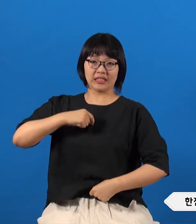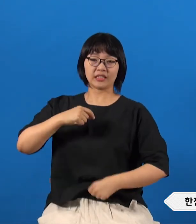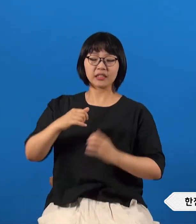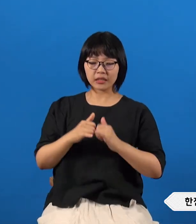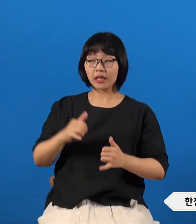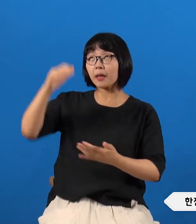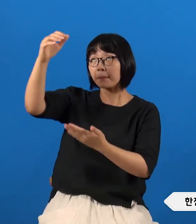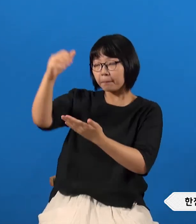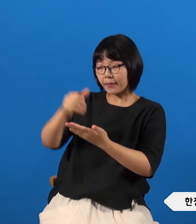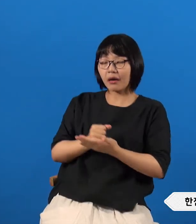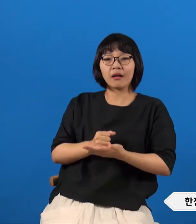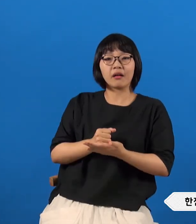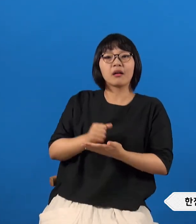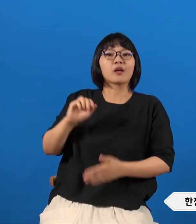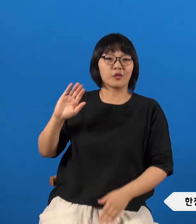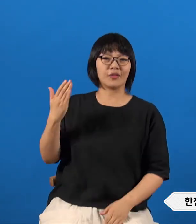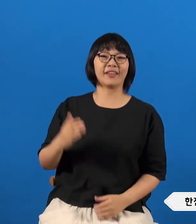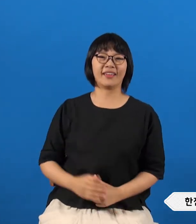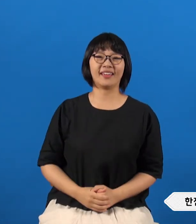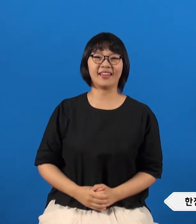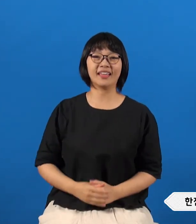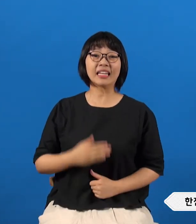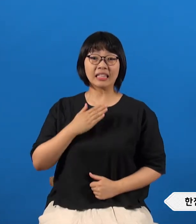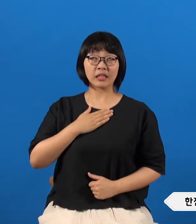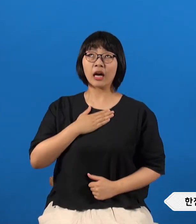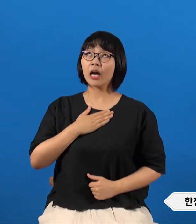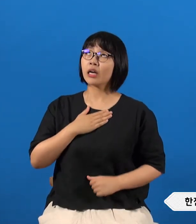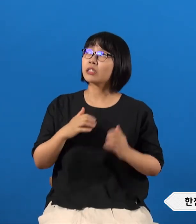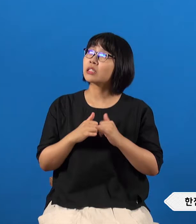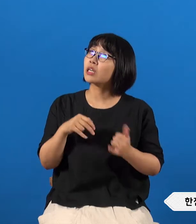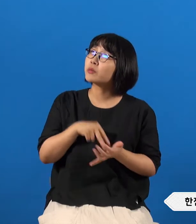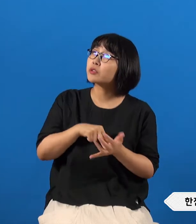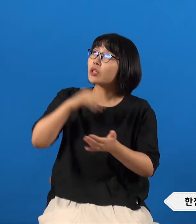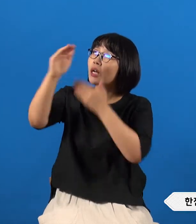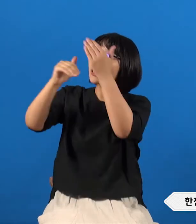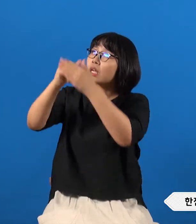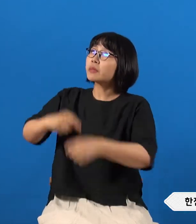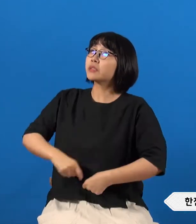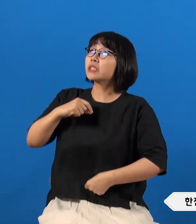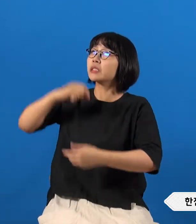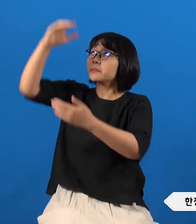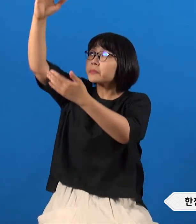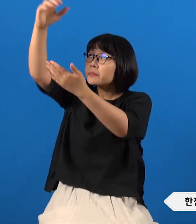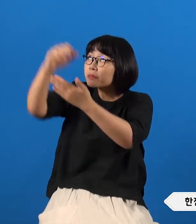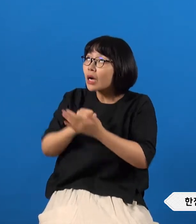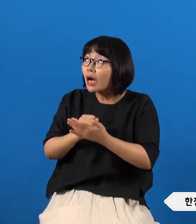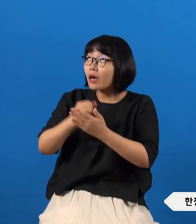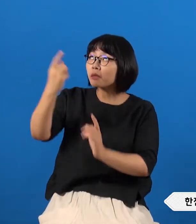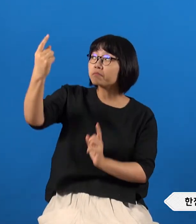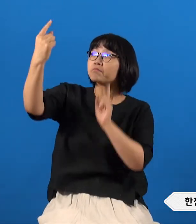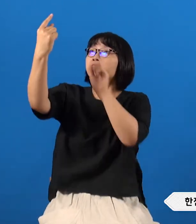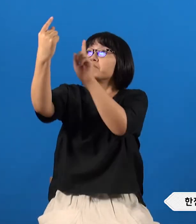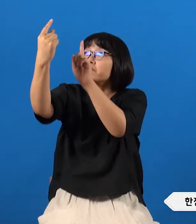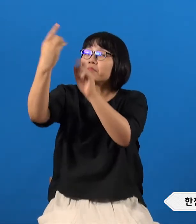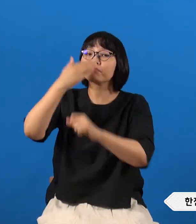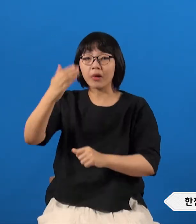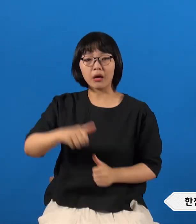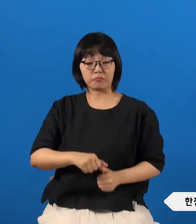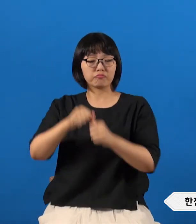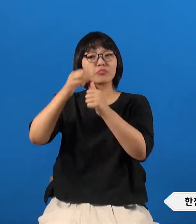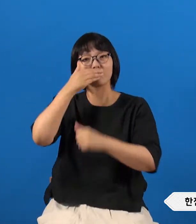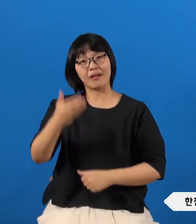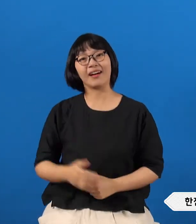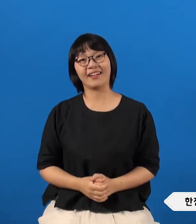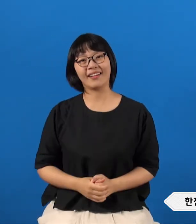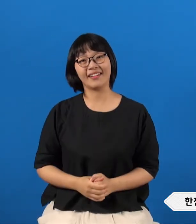우리가 가져야 됩니다. 우리가 하나님의 의를 가져야 하나님 앞에 설 수 있고 또 구원받을 수